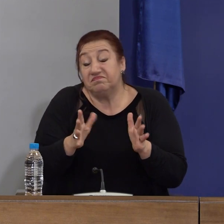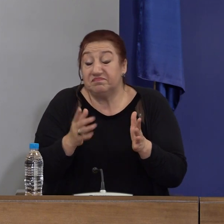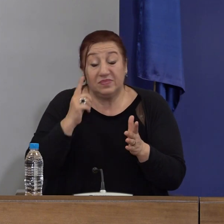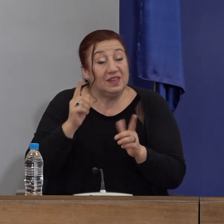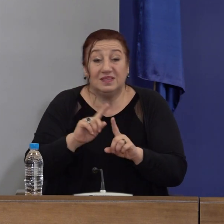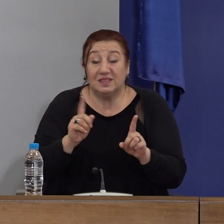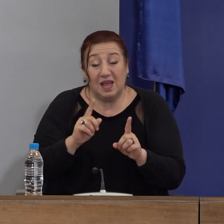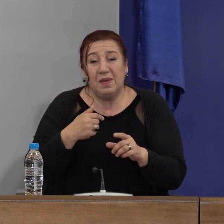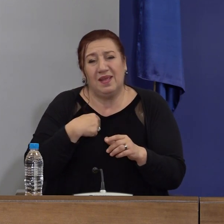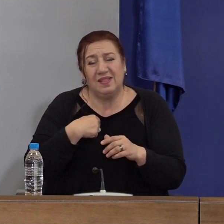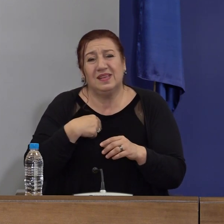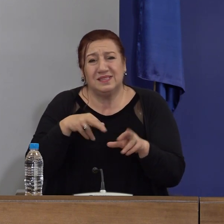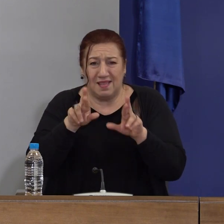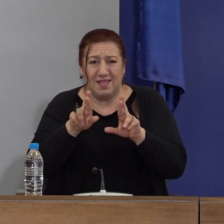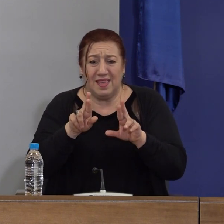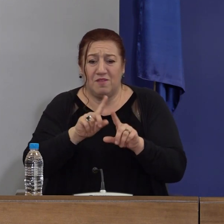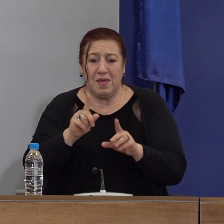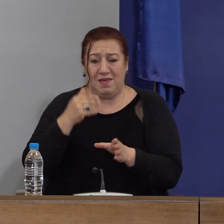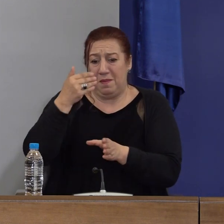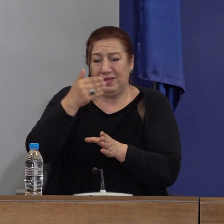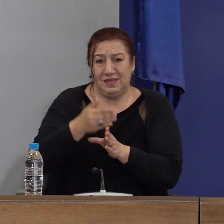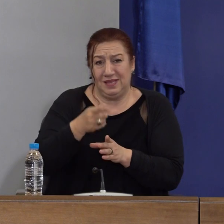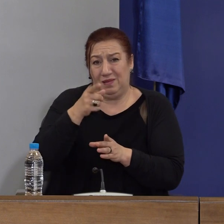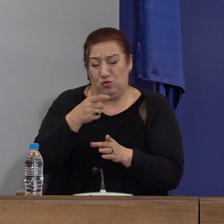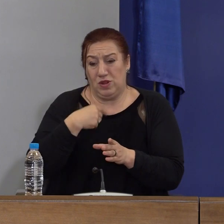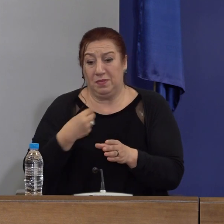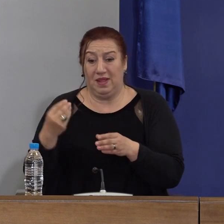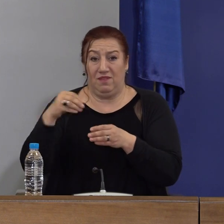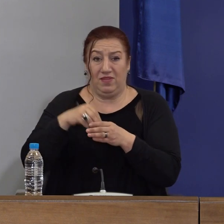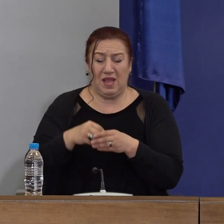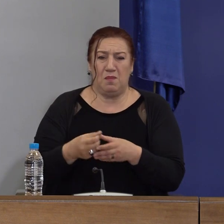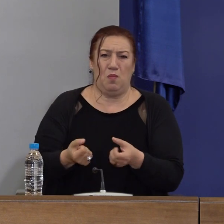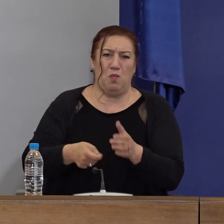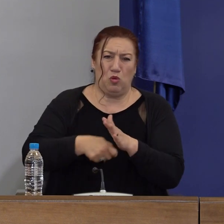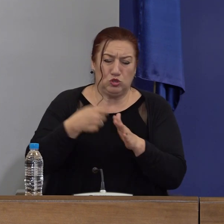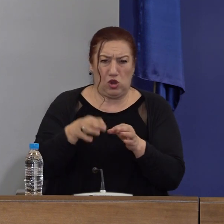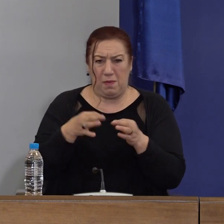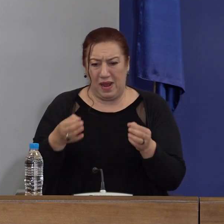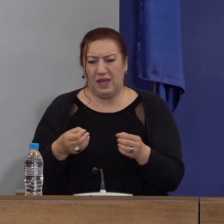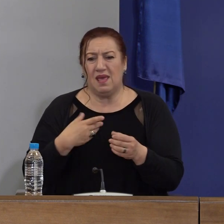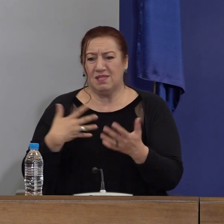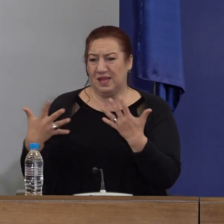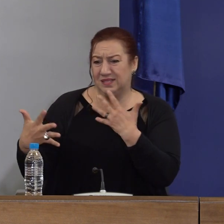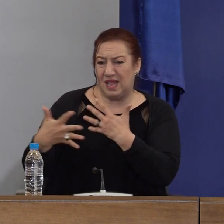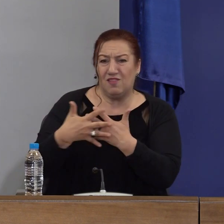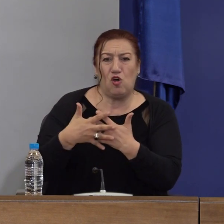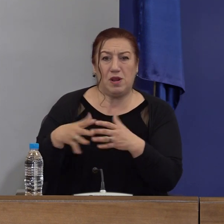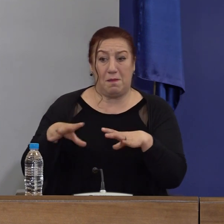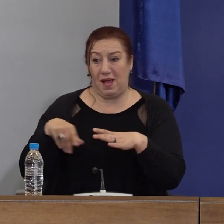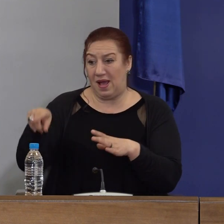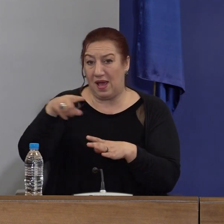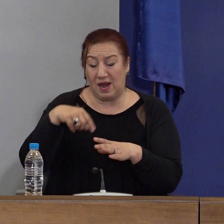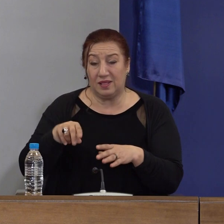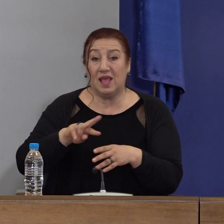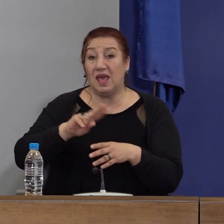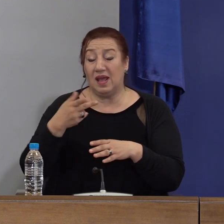дълбоко се надяваме, че няма да стигнем до там. Да не говорим за затваряне на градове или затваряне на